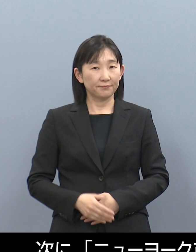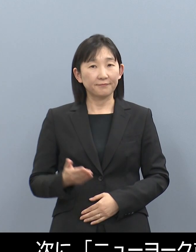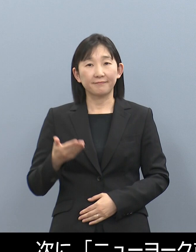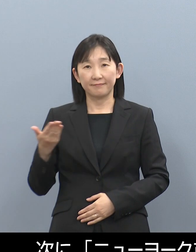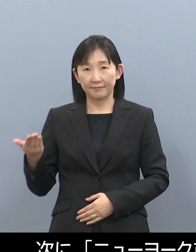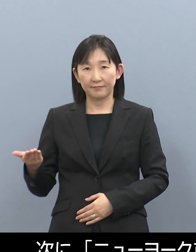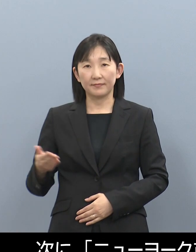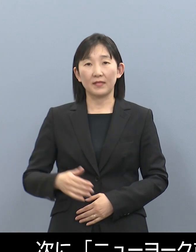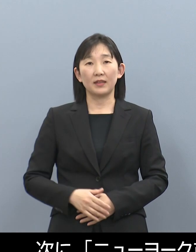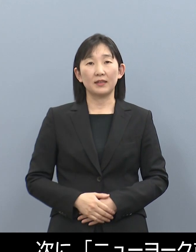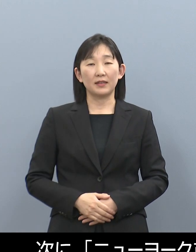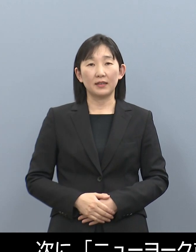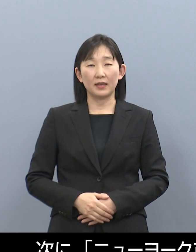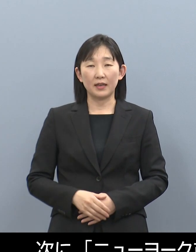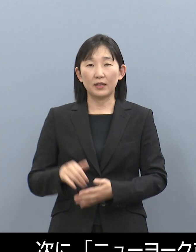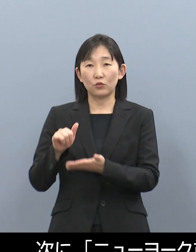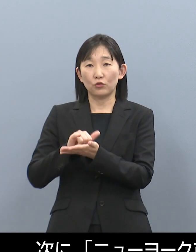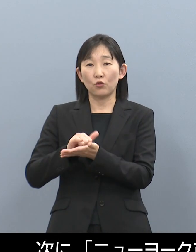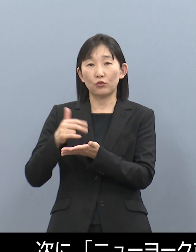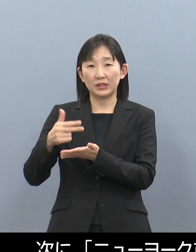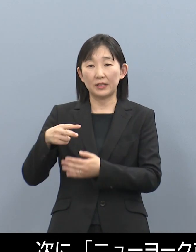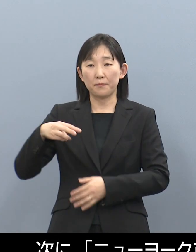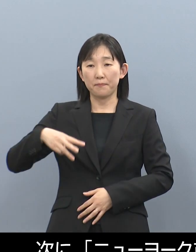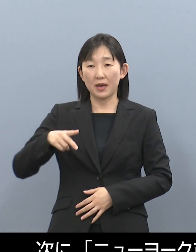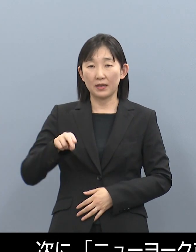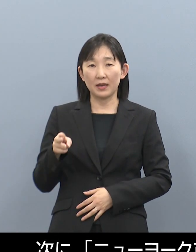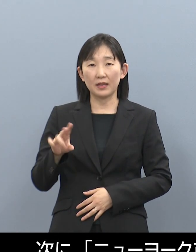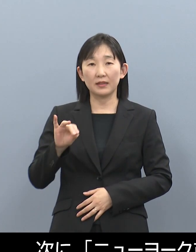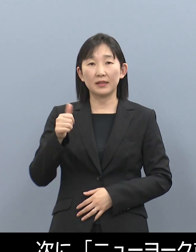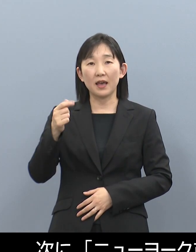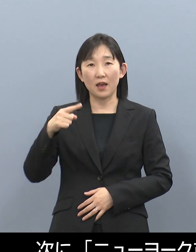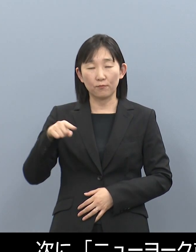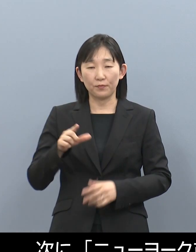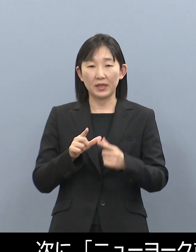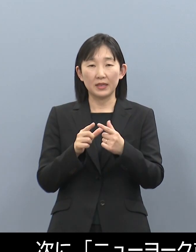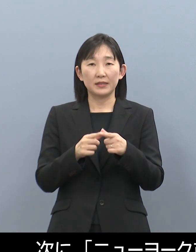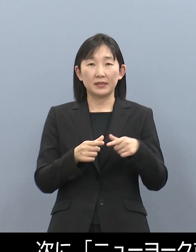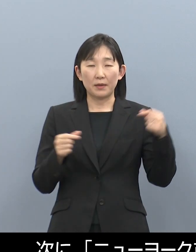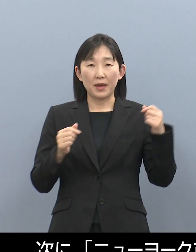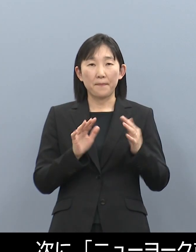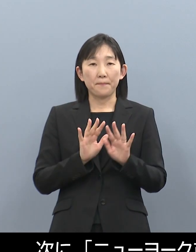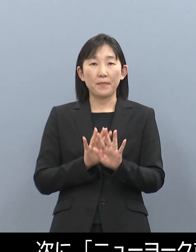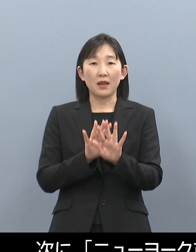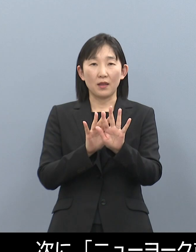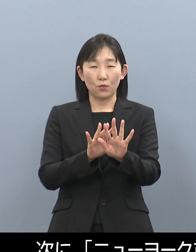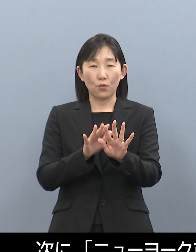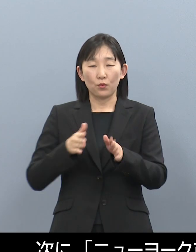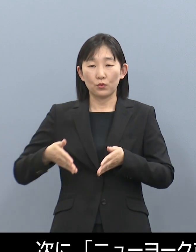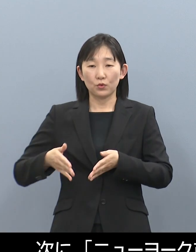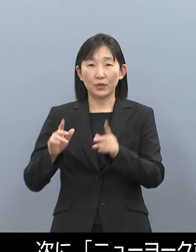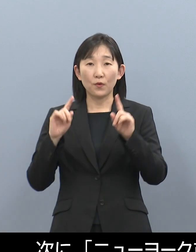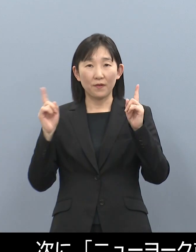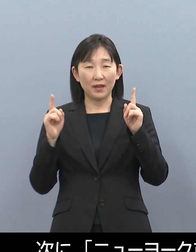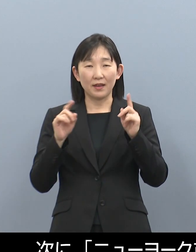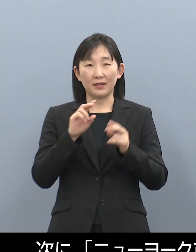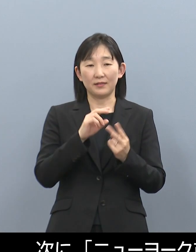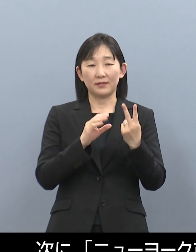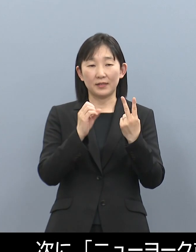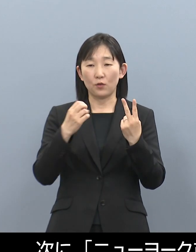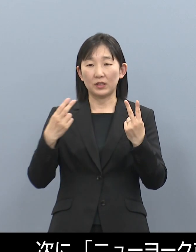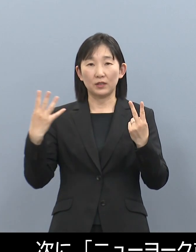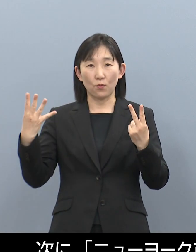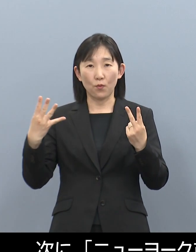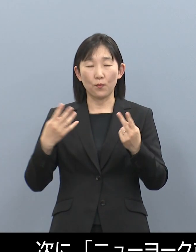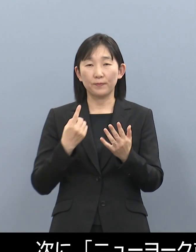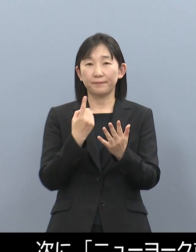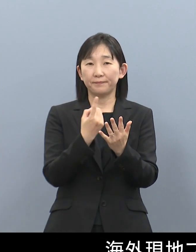次に、ニューヨーク市マンハッタンジャパンパレード&ストリートフェア2024への参